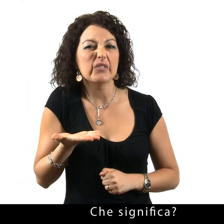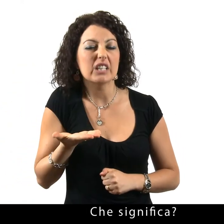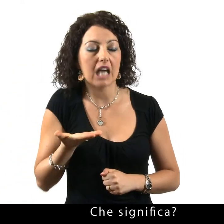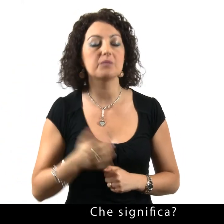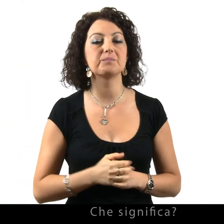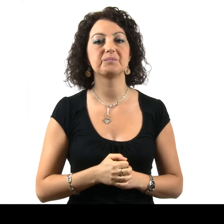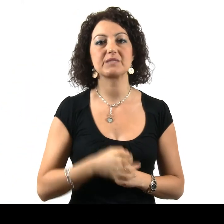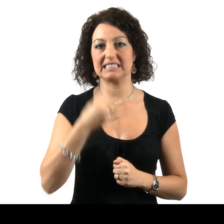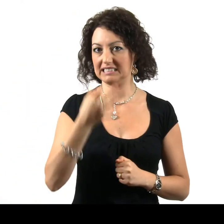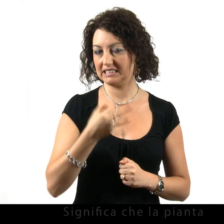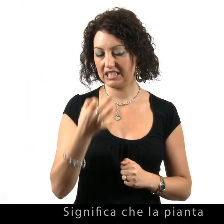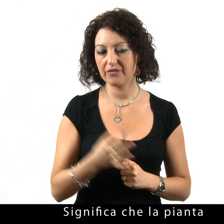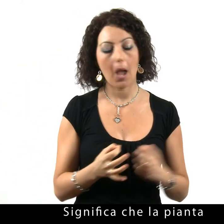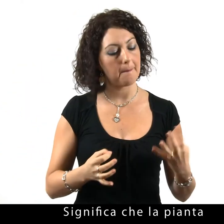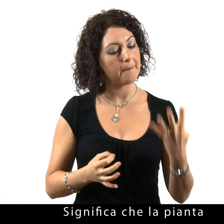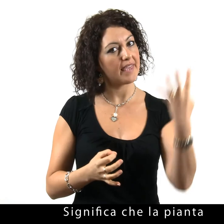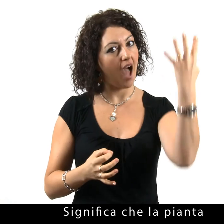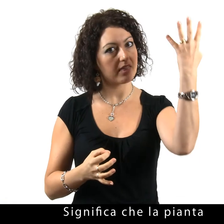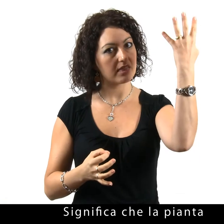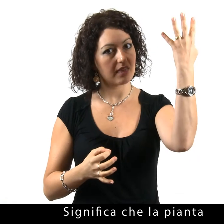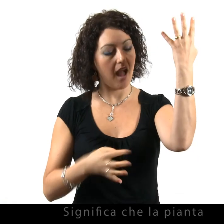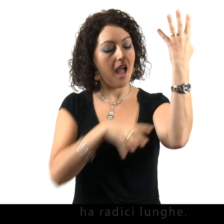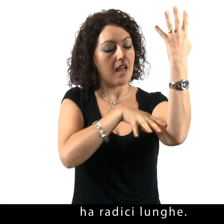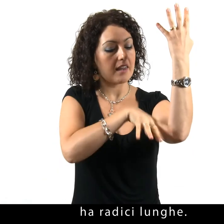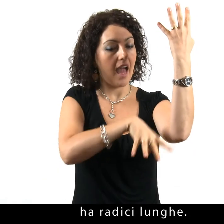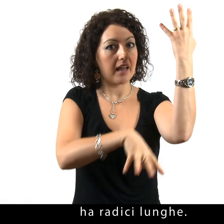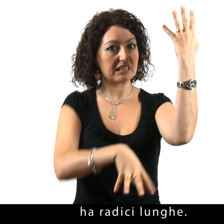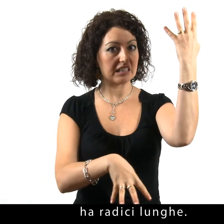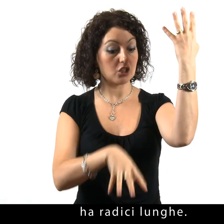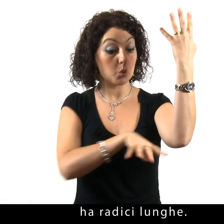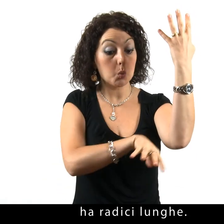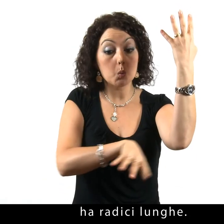Significa che la pianta ha radici lunghe.